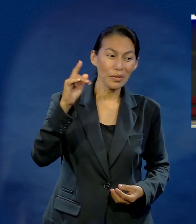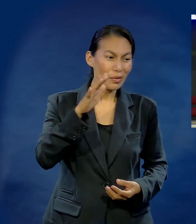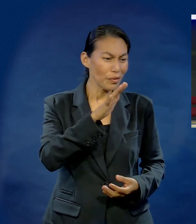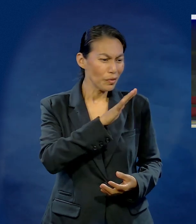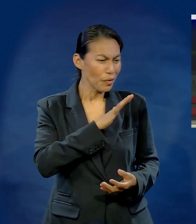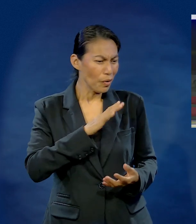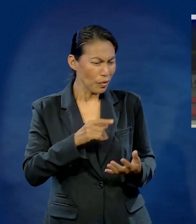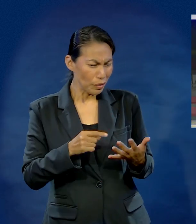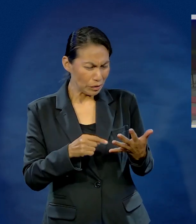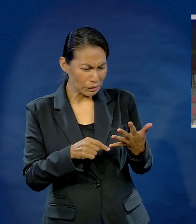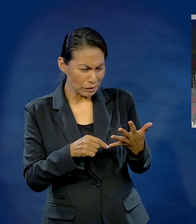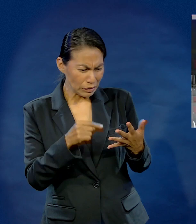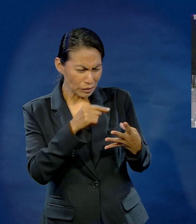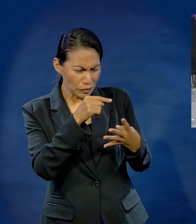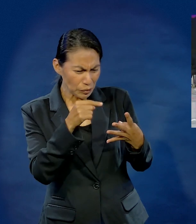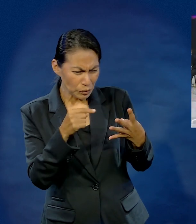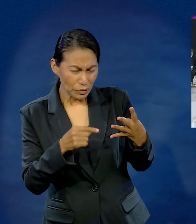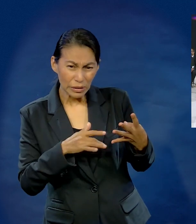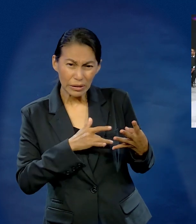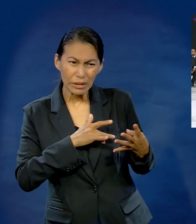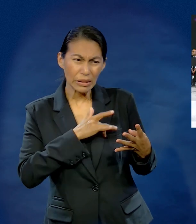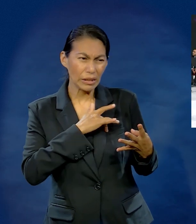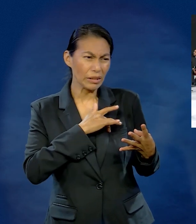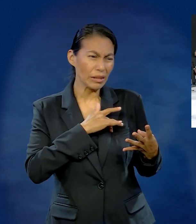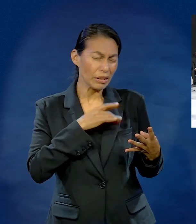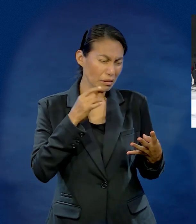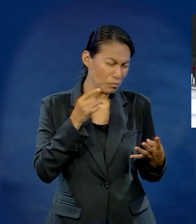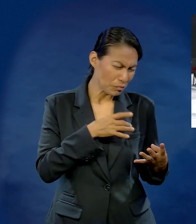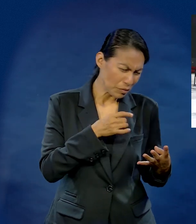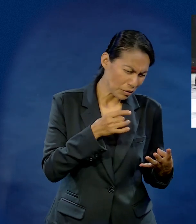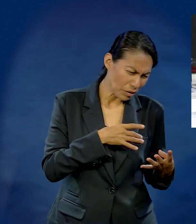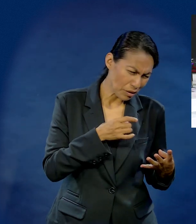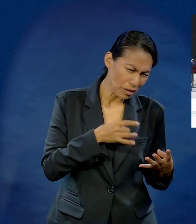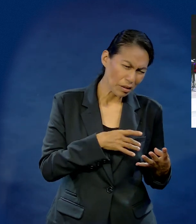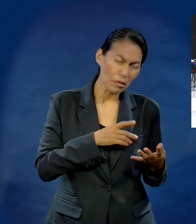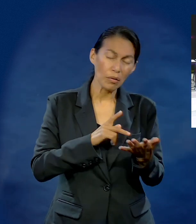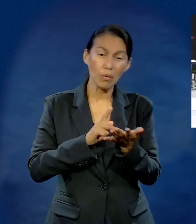temor. Dale hoy a